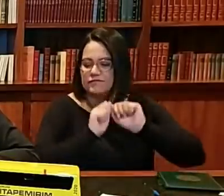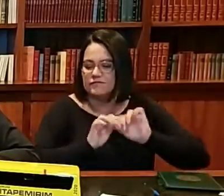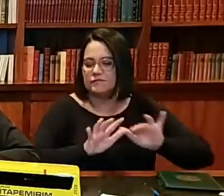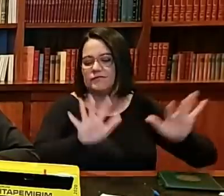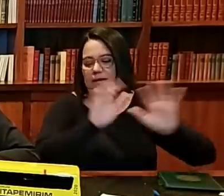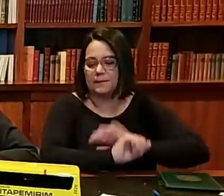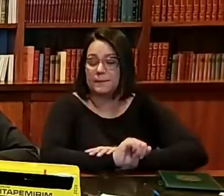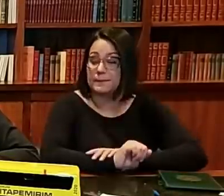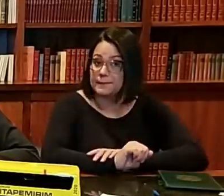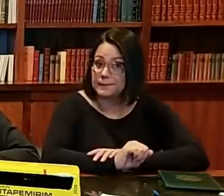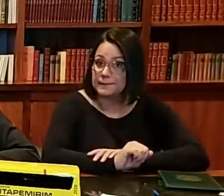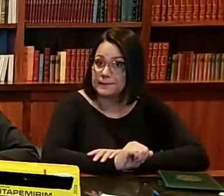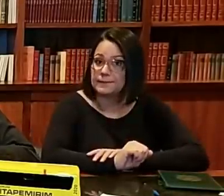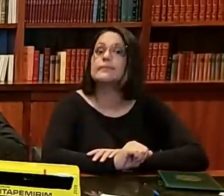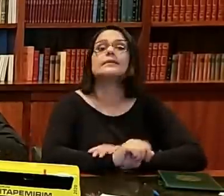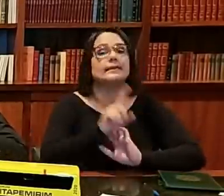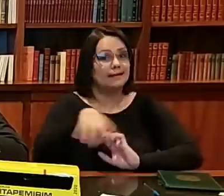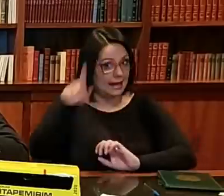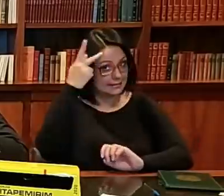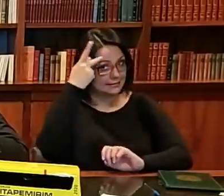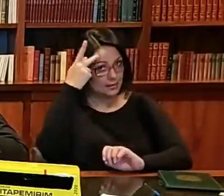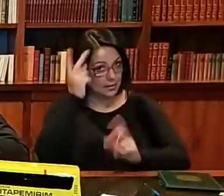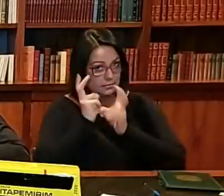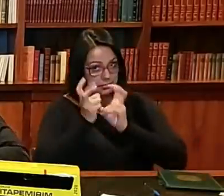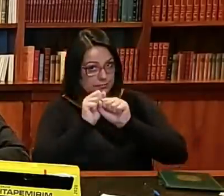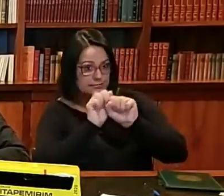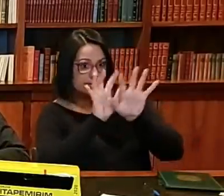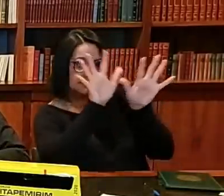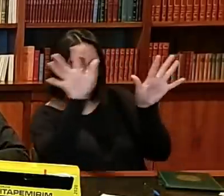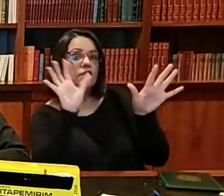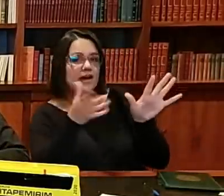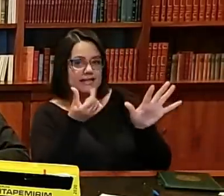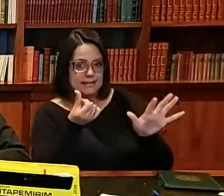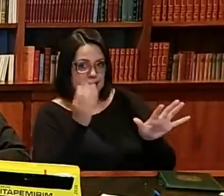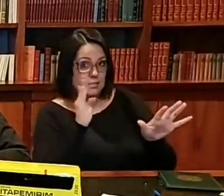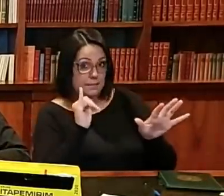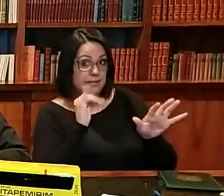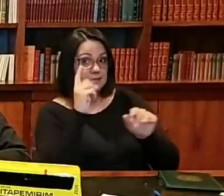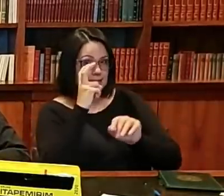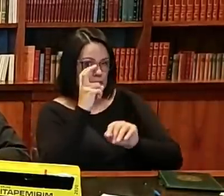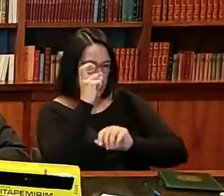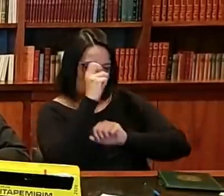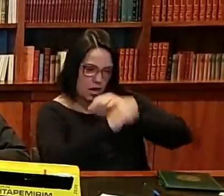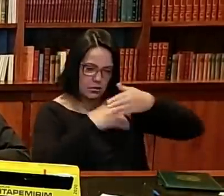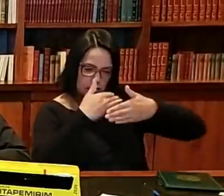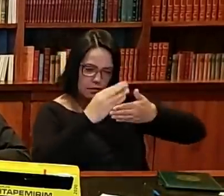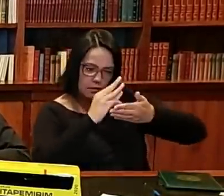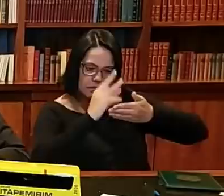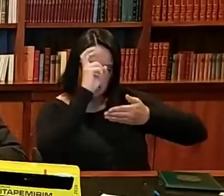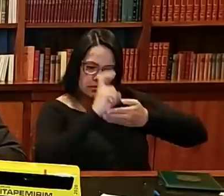Itaqui a Santos. Na Malha Paulista, nós vamos investir 6 bilhões de reais nos próximos 5 anos. Então, nós vamos